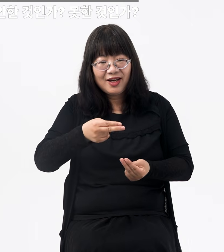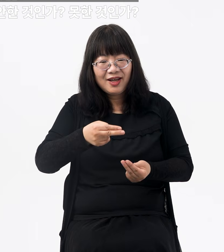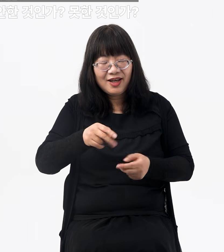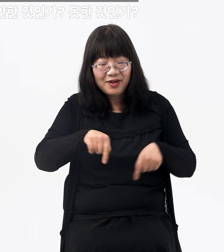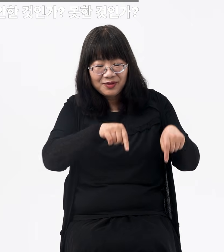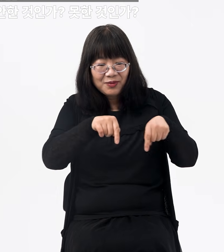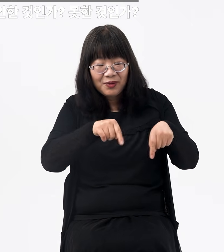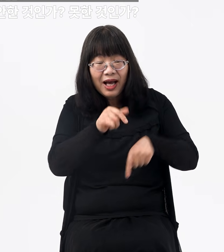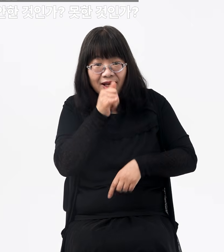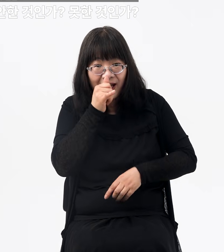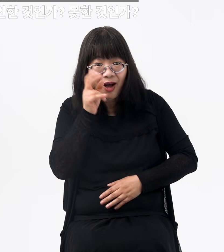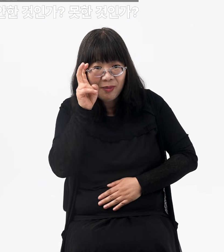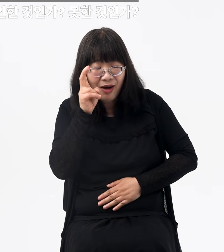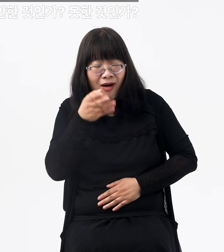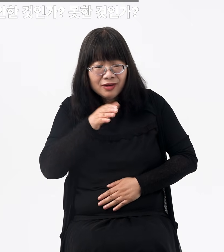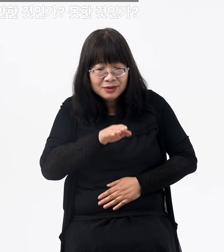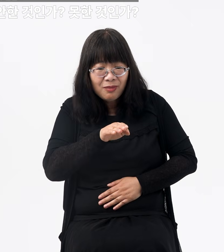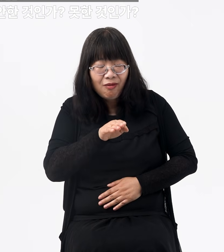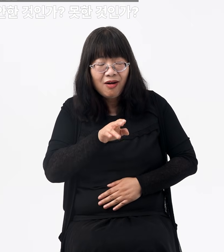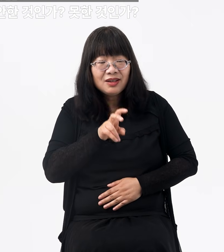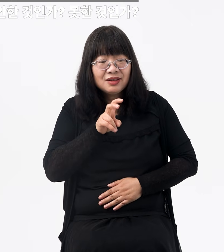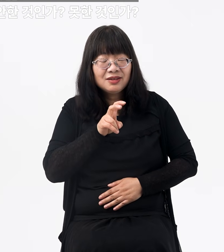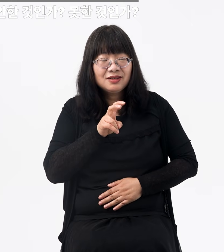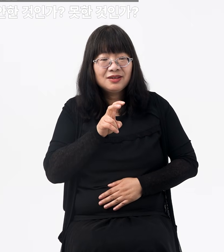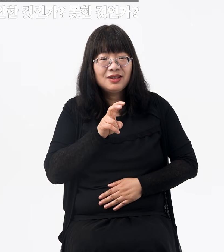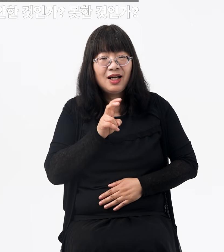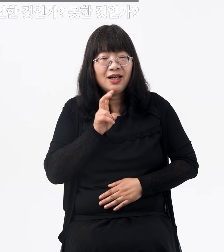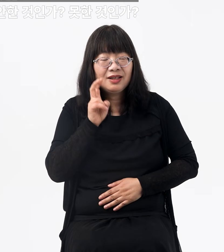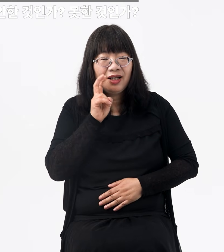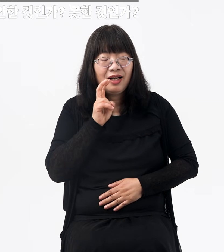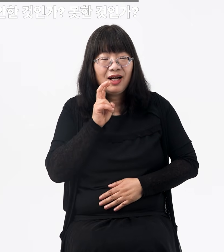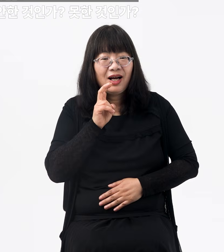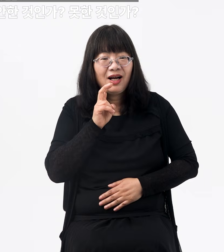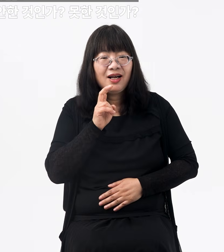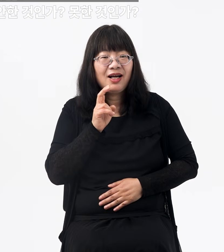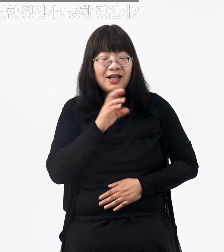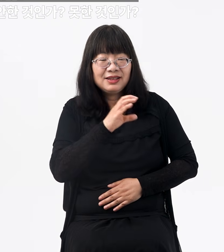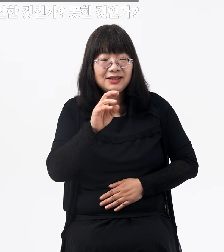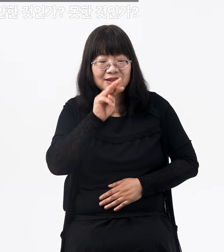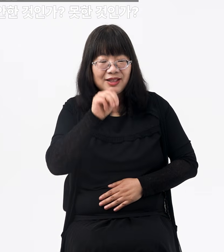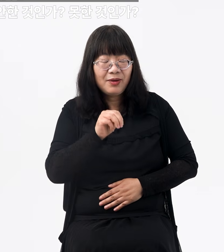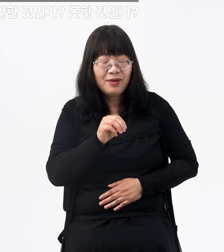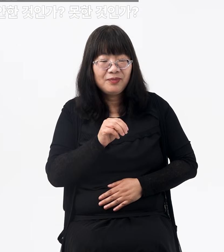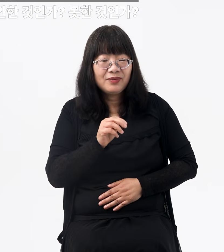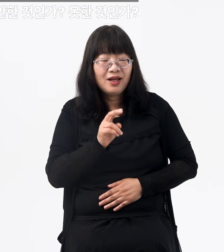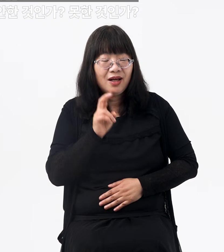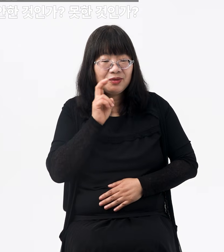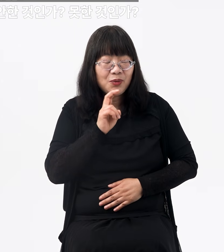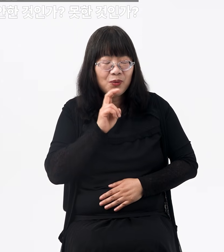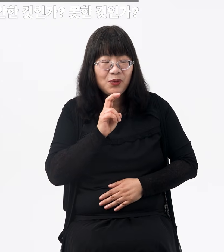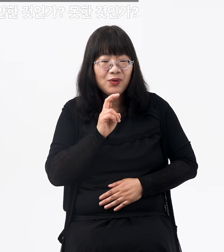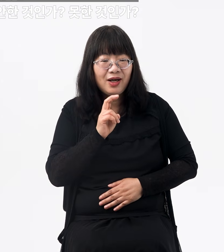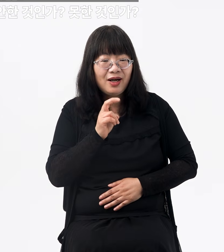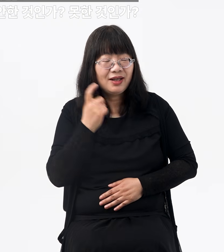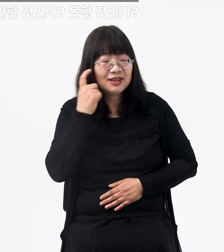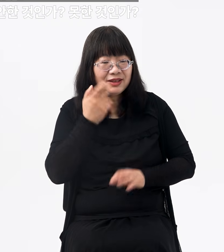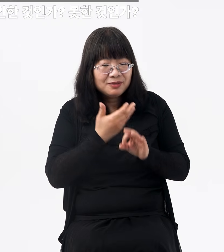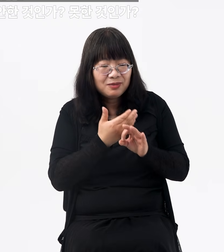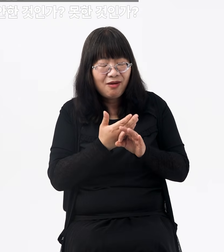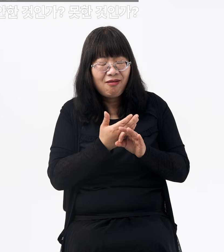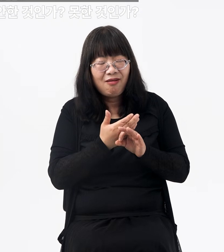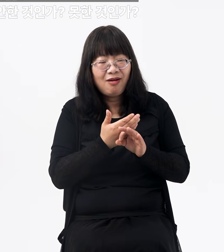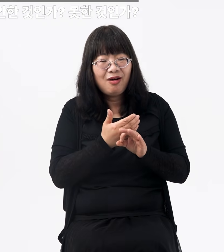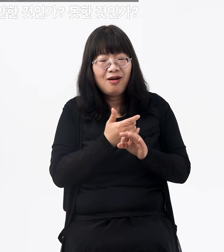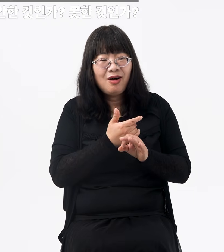내려왔는데요. 왜 그러냐 들어봤더니 거의 하대하고 말